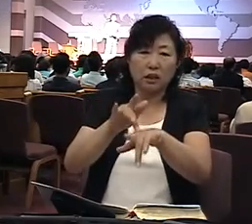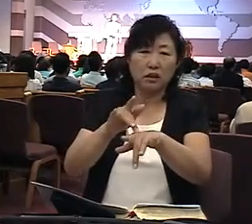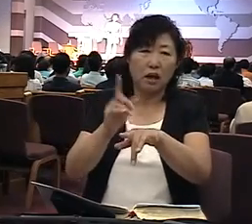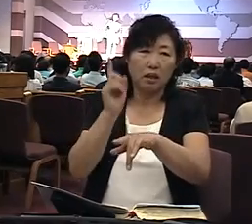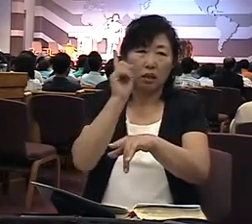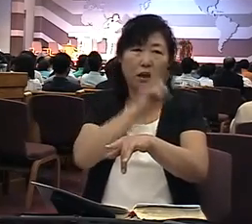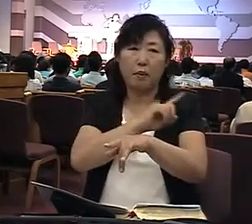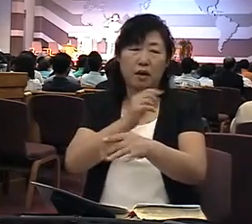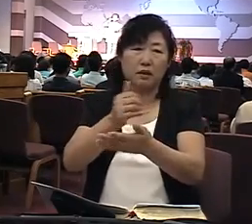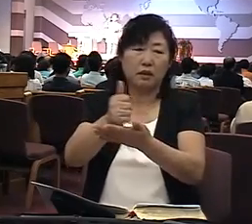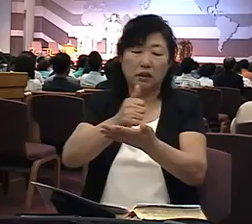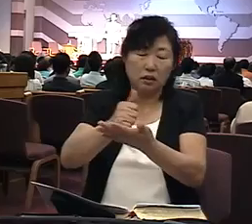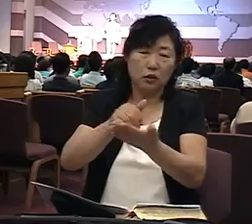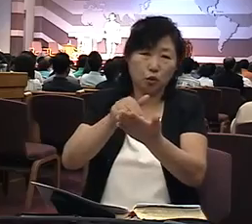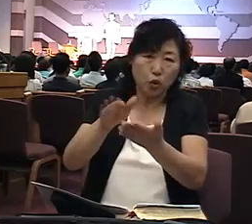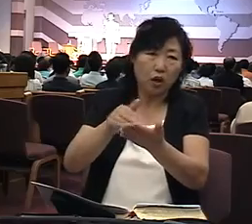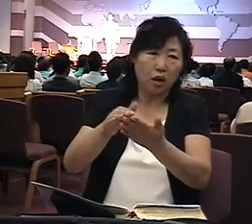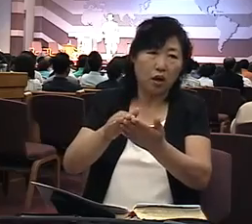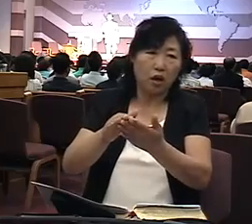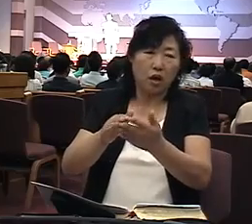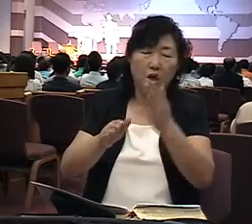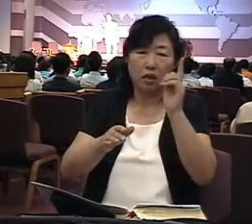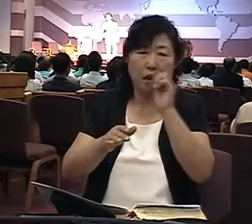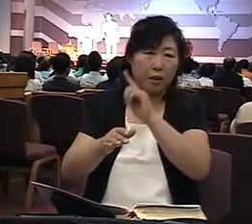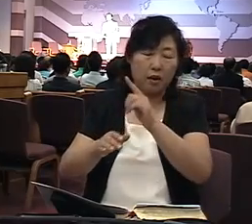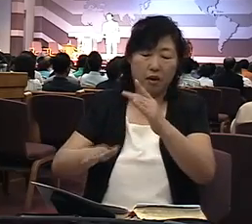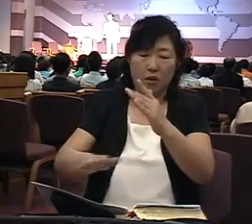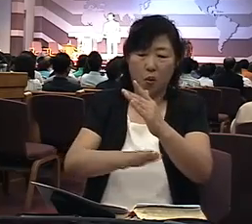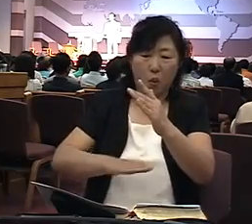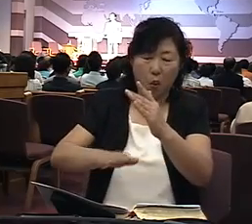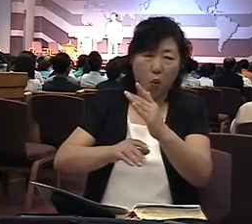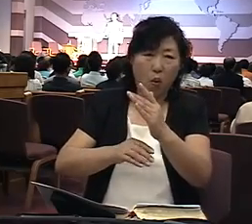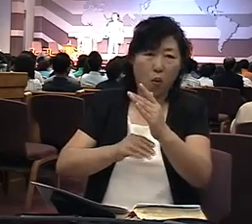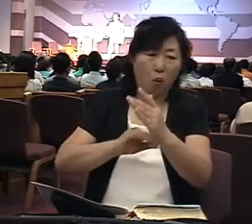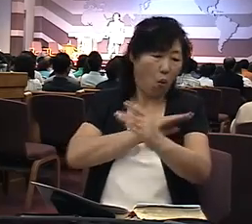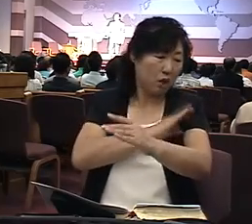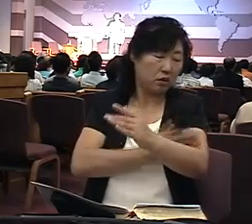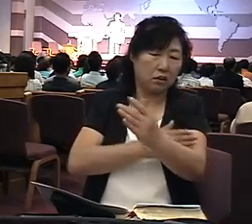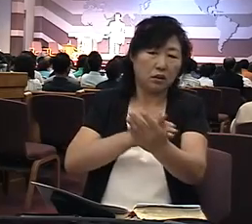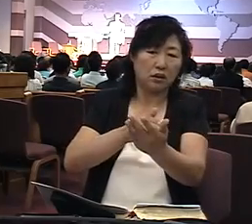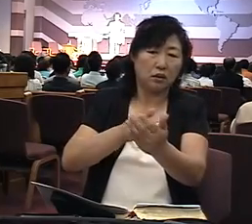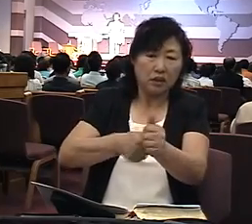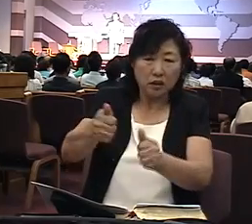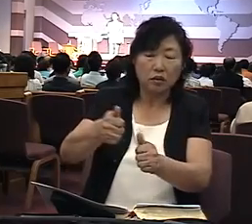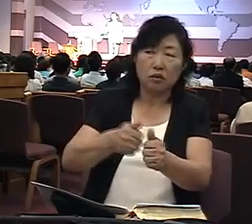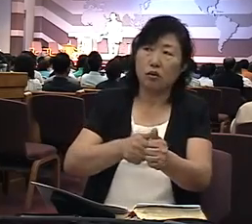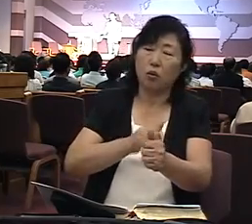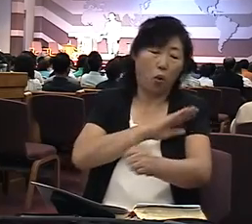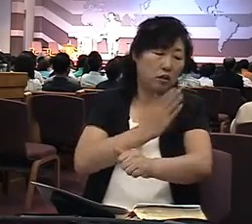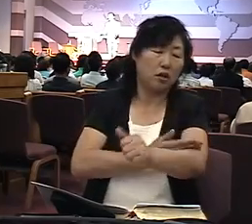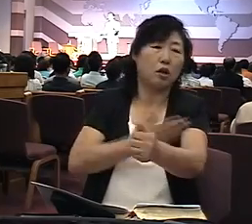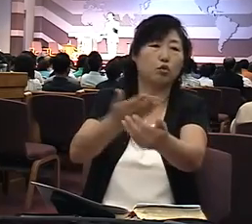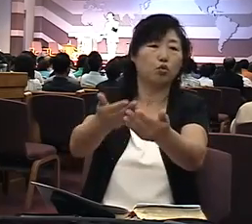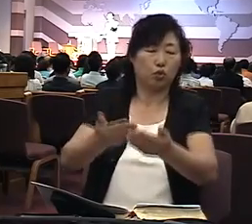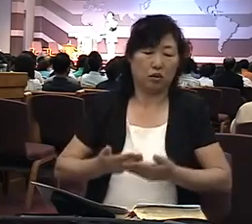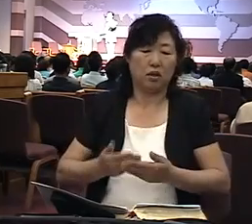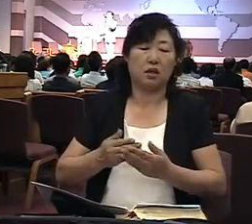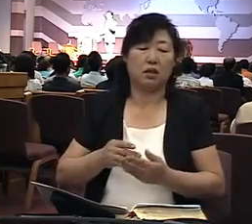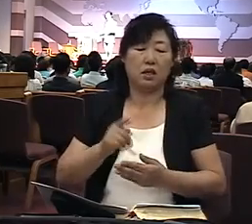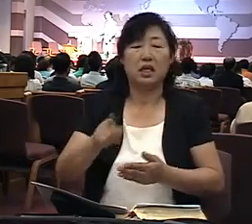있는 음부의 권세를 이길 수 있는 권세를 주신 것입니다. 이 주님께서 마지막 권면을